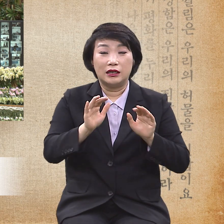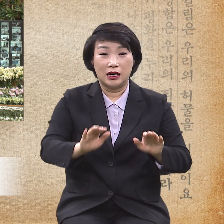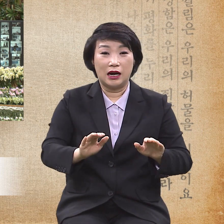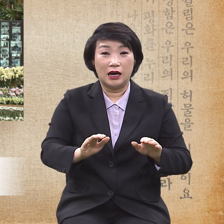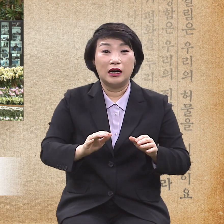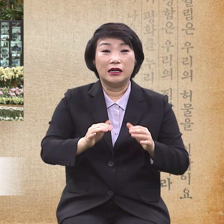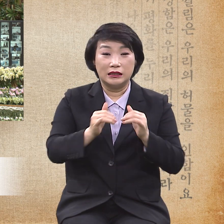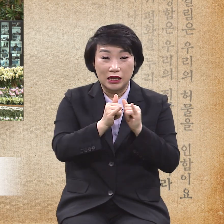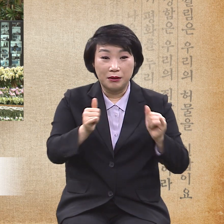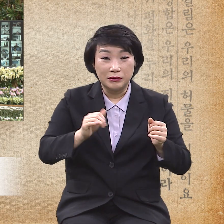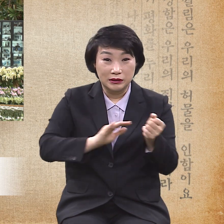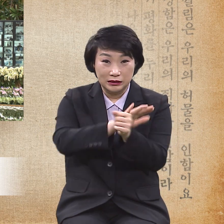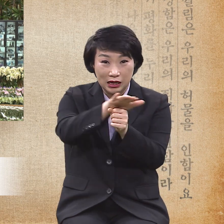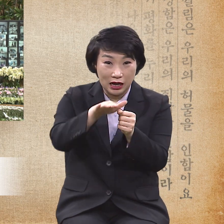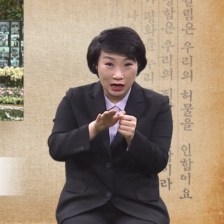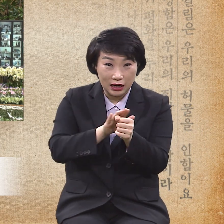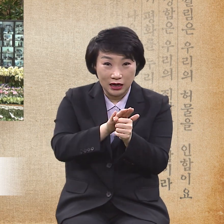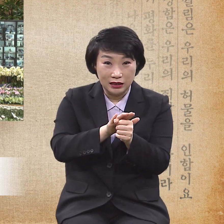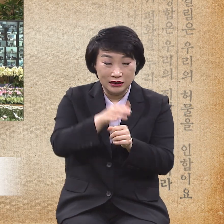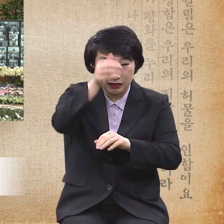사람들을 사랑하시되